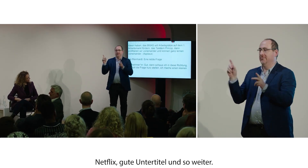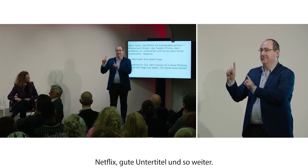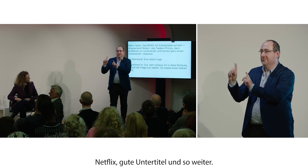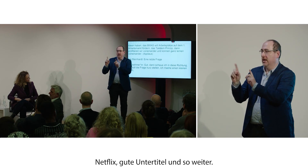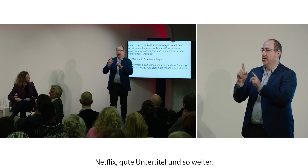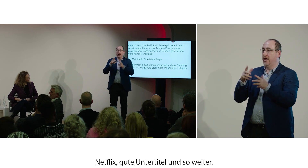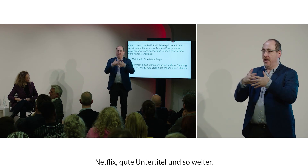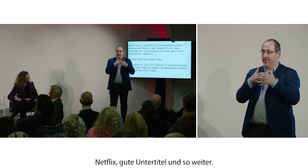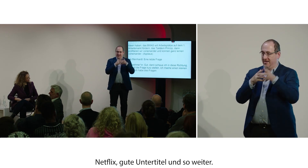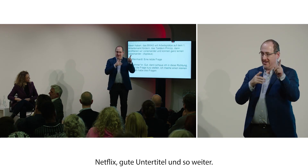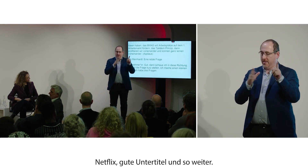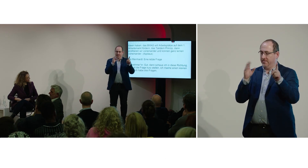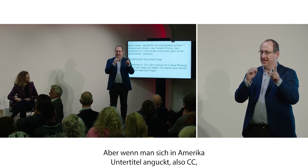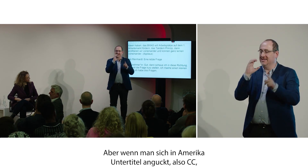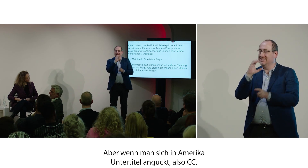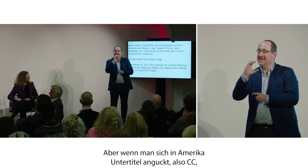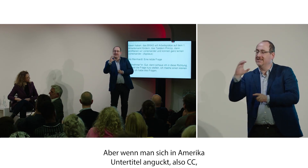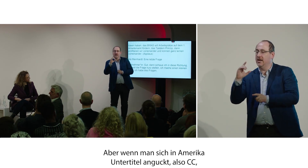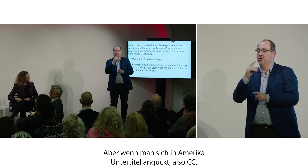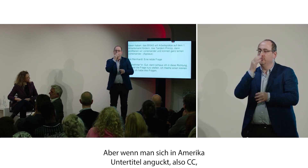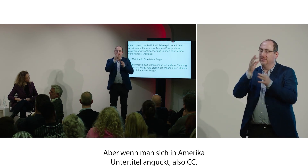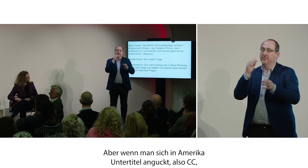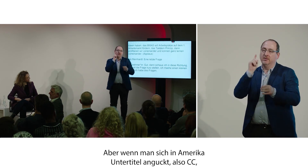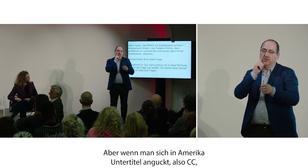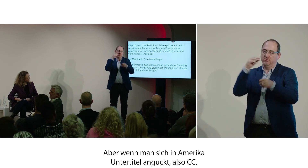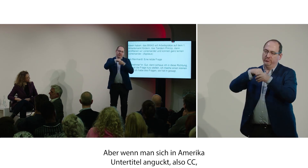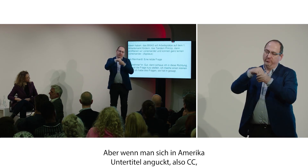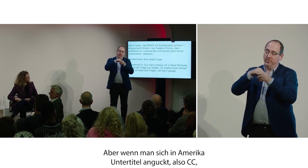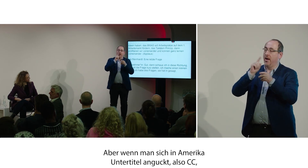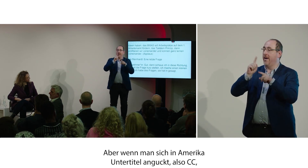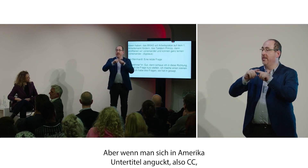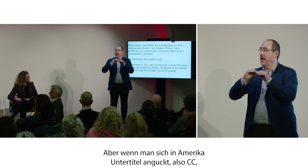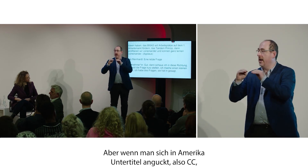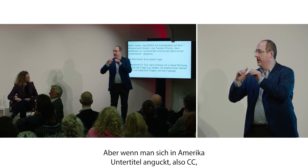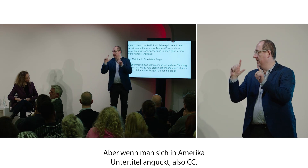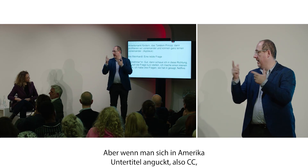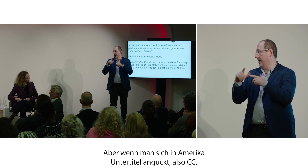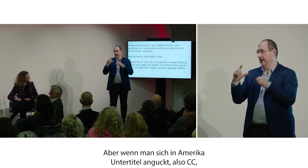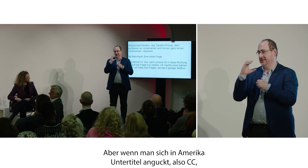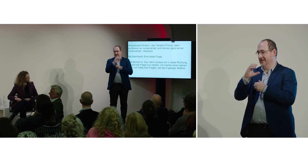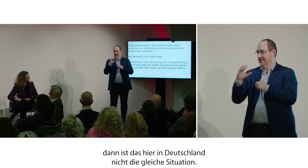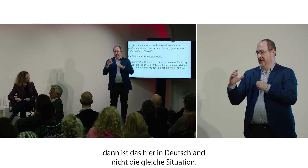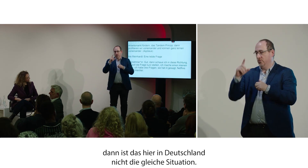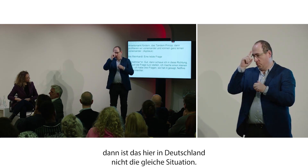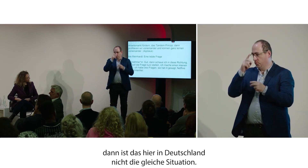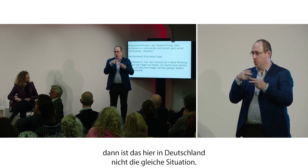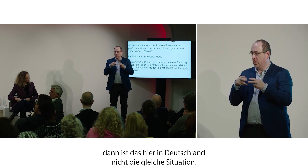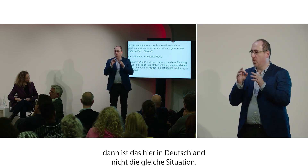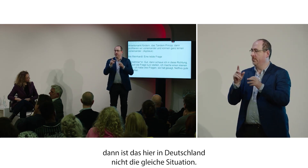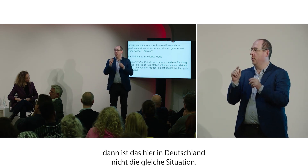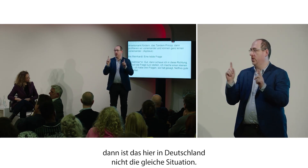ja, Sie haben ja gesagt, Netflix, gute Untertitel und so weiter, aber wenn man sich in Amerika die Untertitel anguckt, also CC, dann